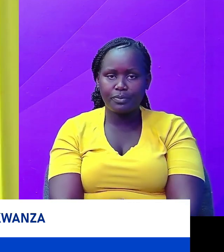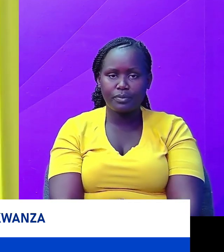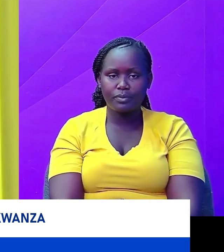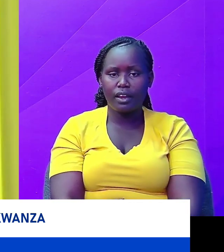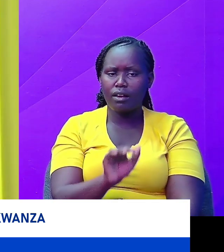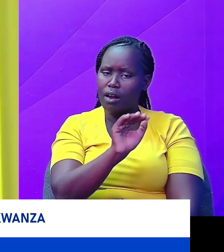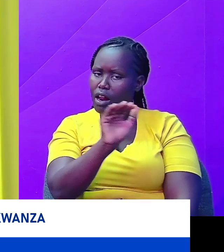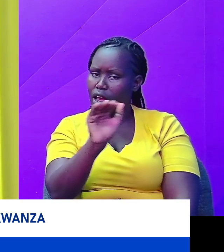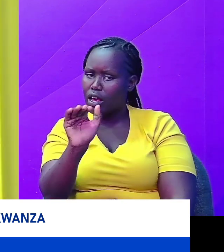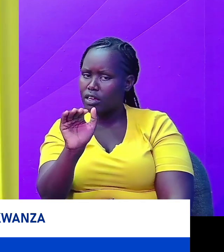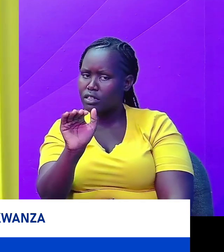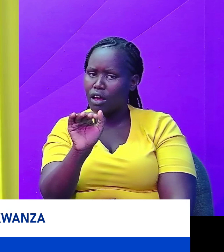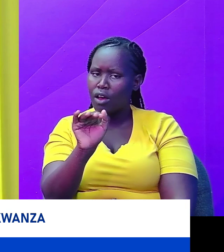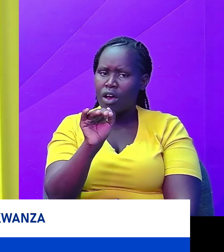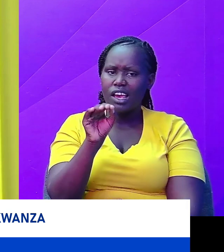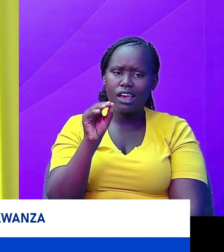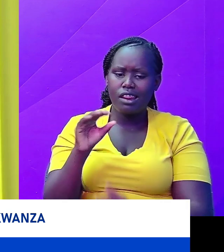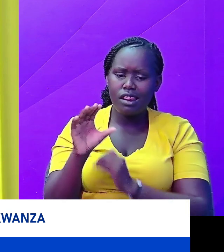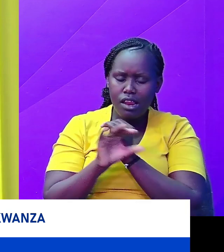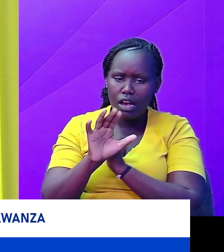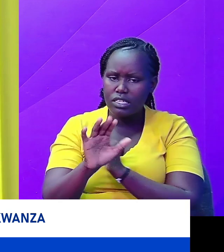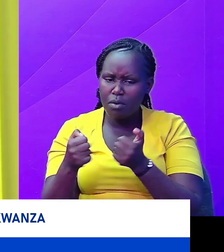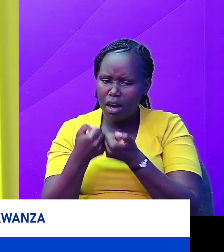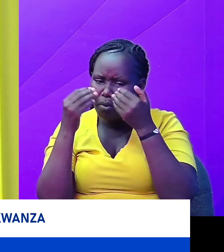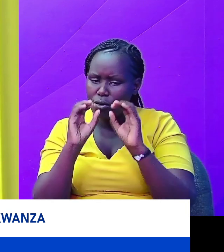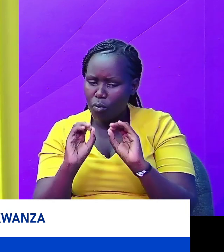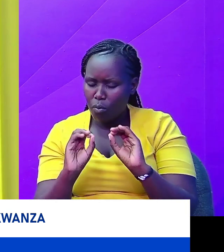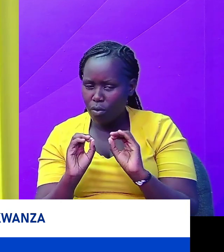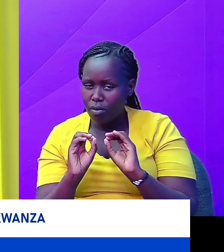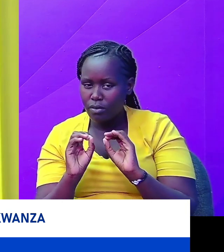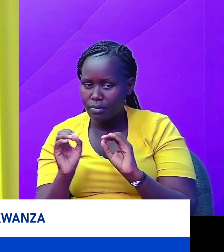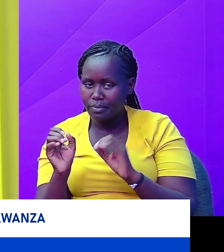Niwaulize, kwao hayatokei? Kwao hayatokei?